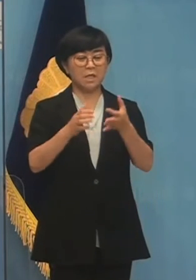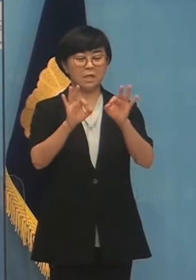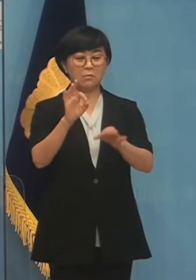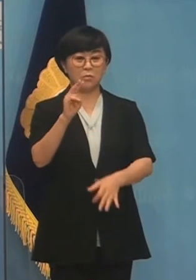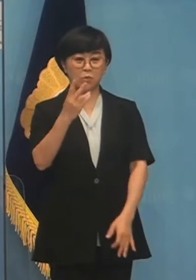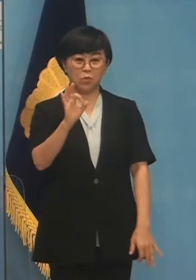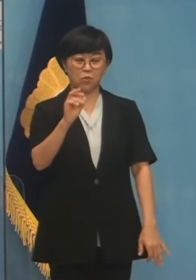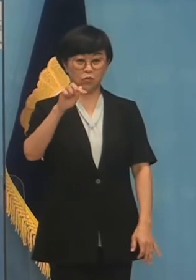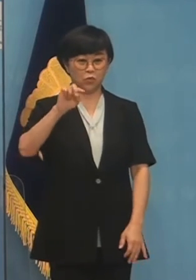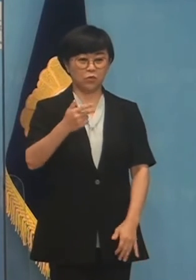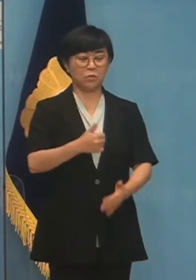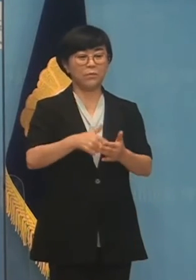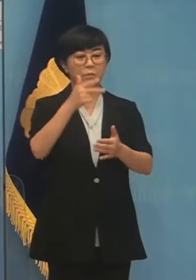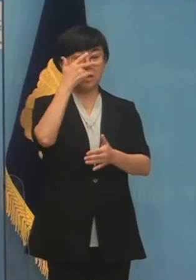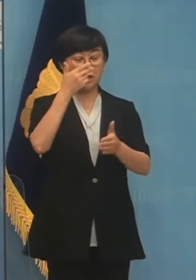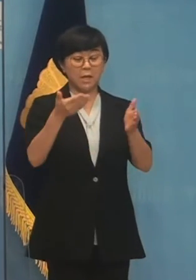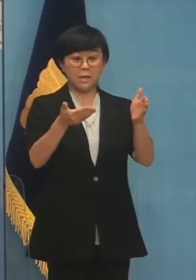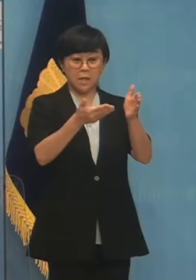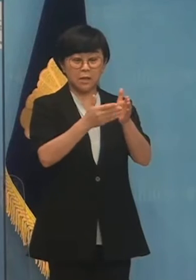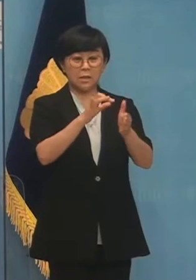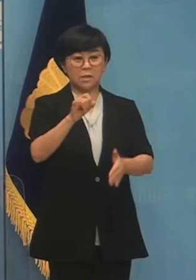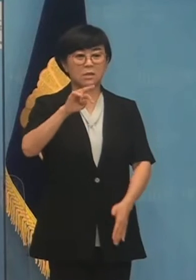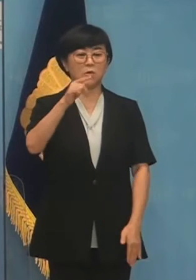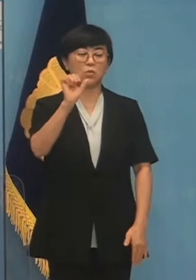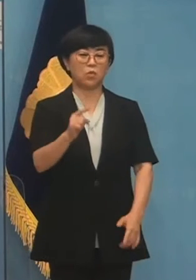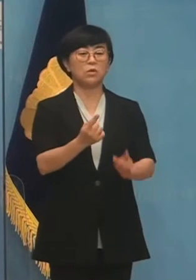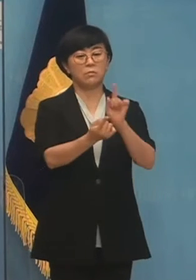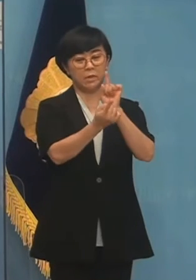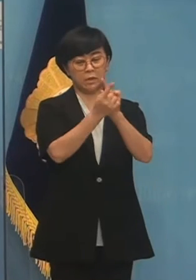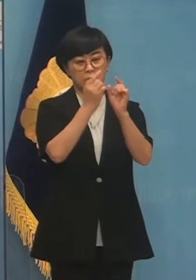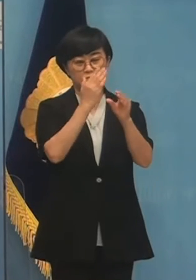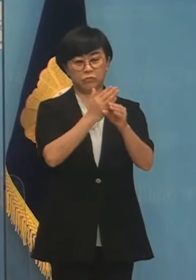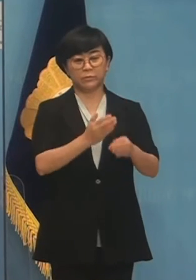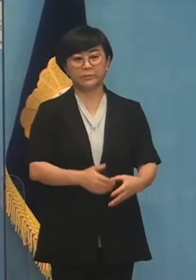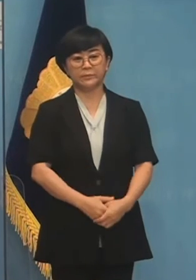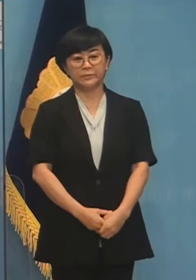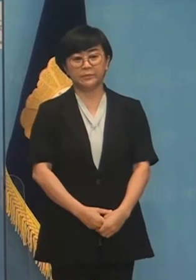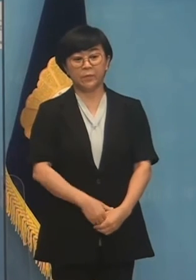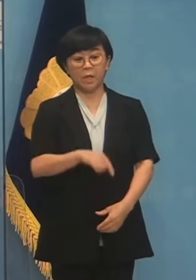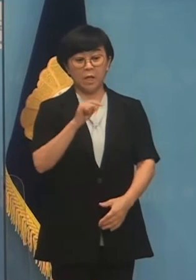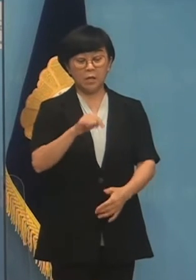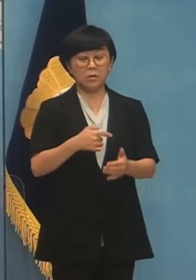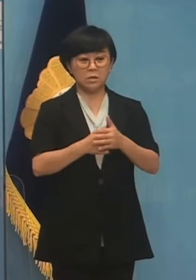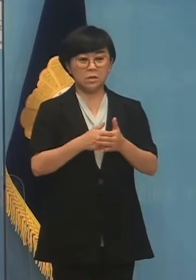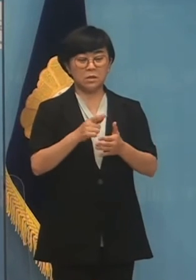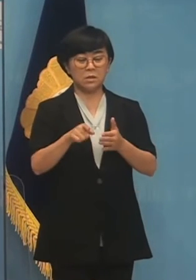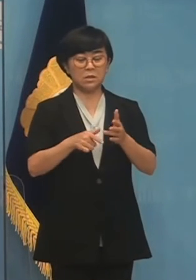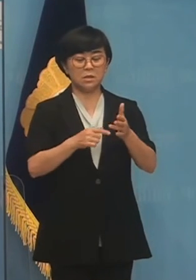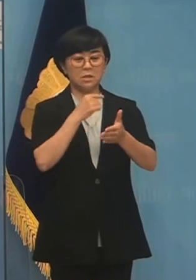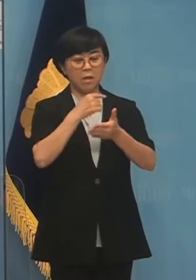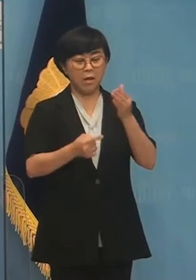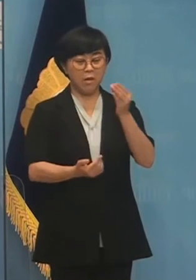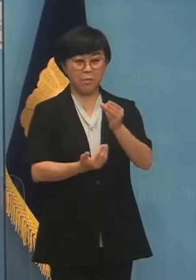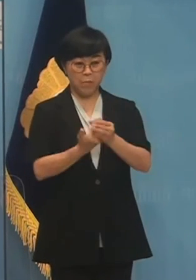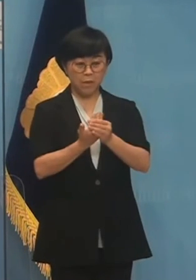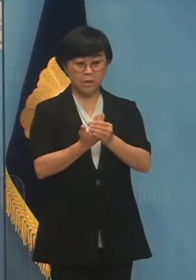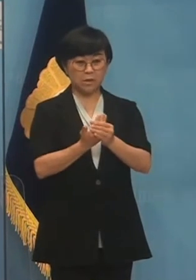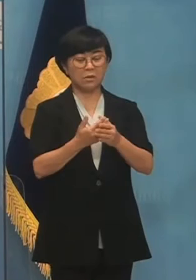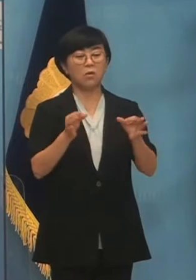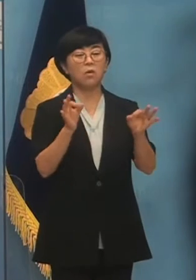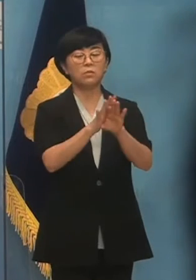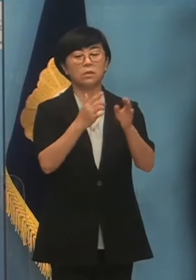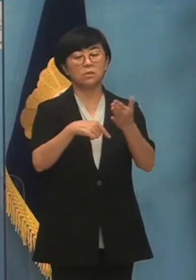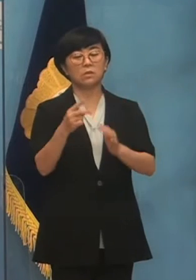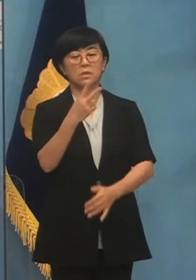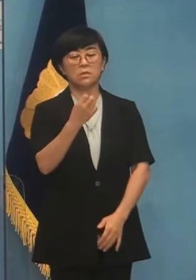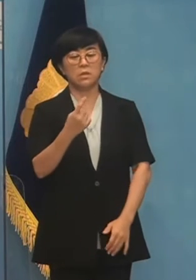김용균, 평택항 이선호를 마주하고 있습니다. 이러한 비극의 사슬을 끊어내고자